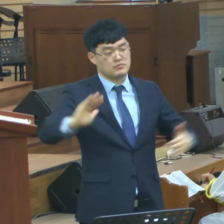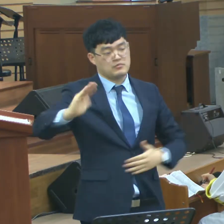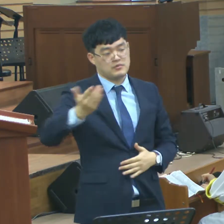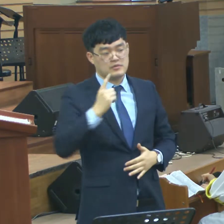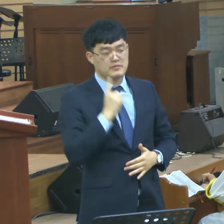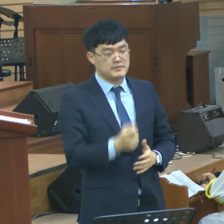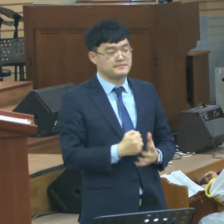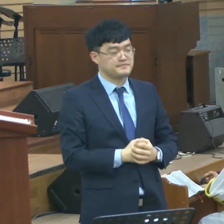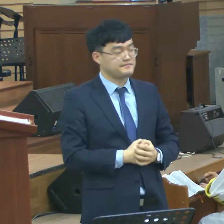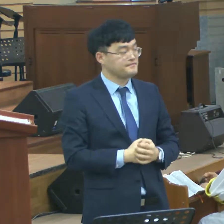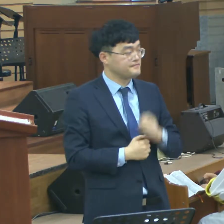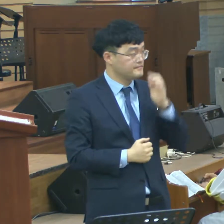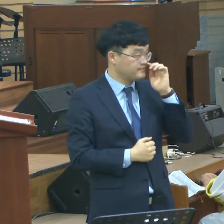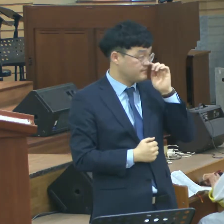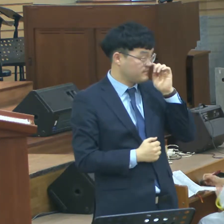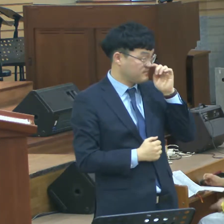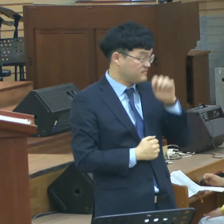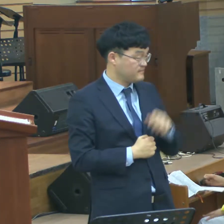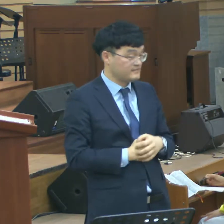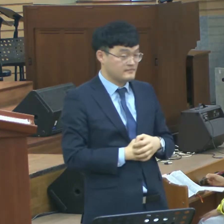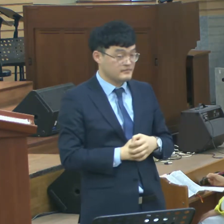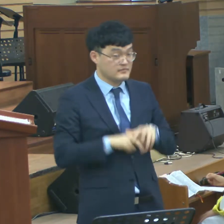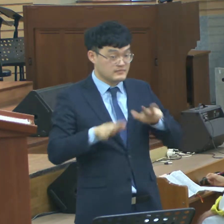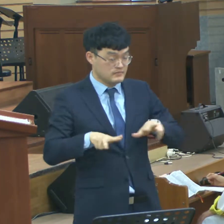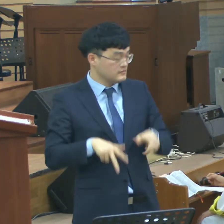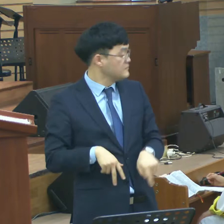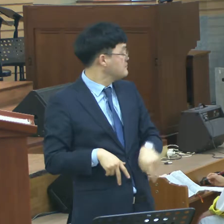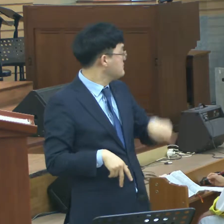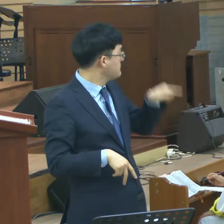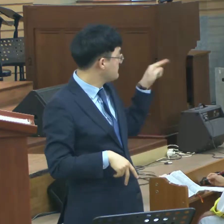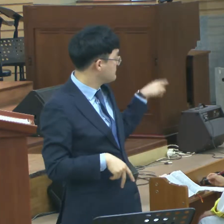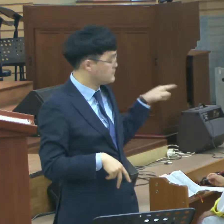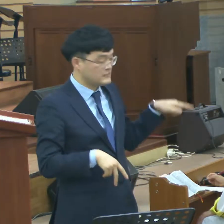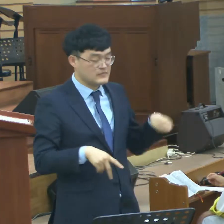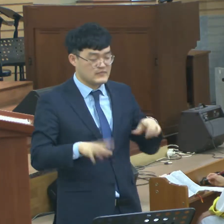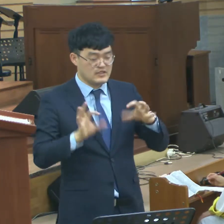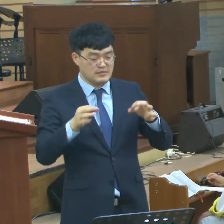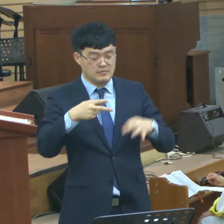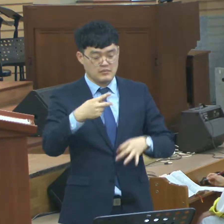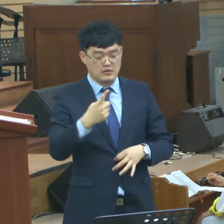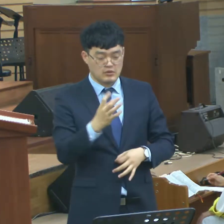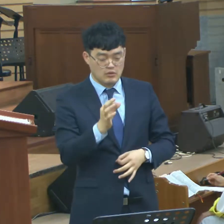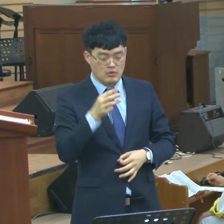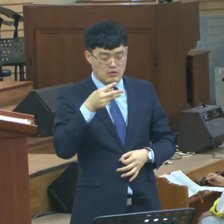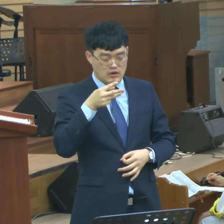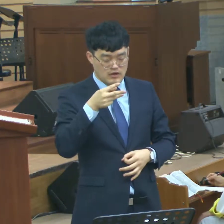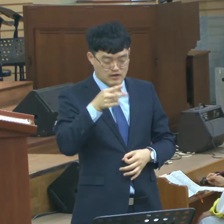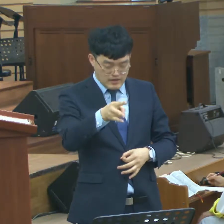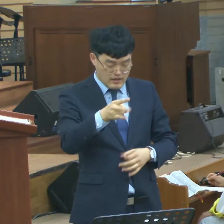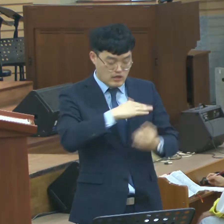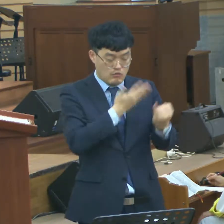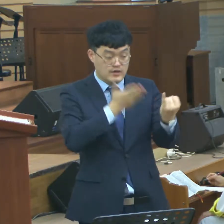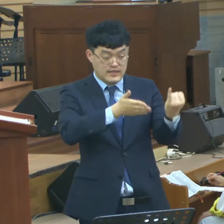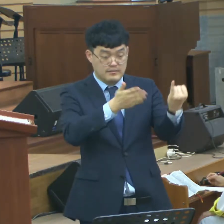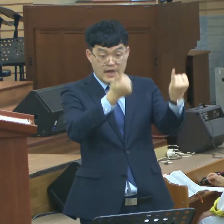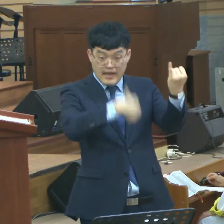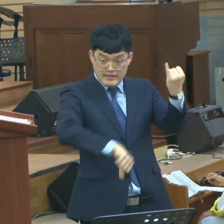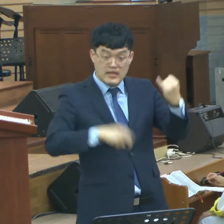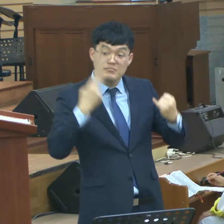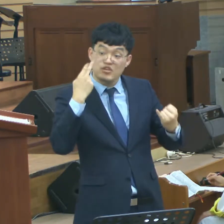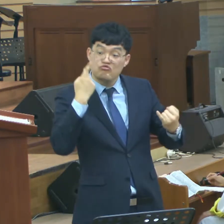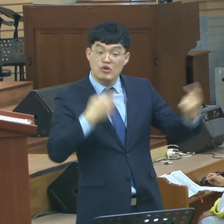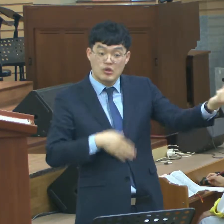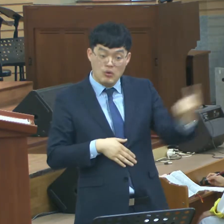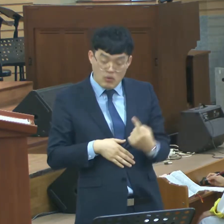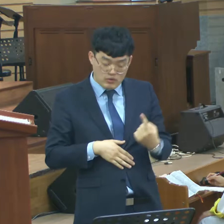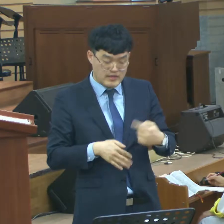도전. 앞에 우리 김동혜 권사님 아드님이 금요일날 우리 강도사님이 간증하셨어요. 근데